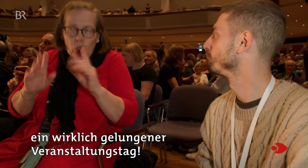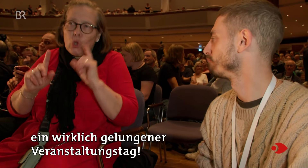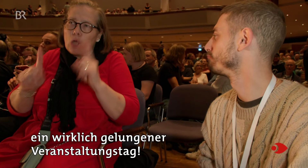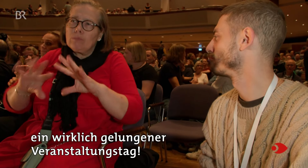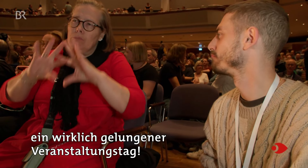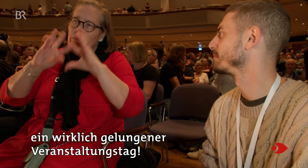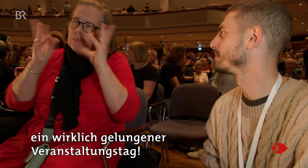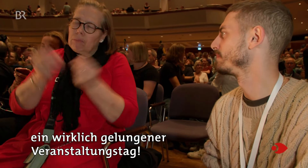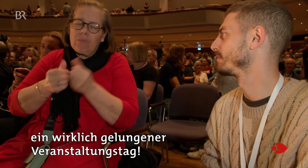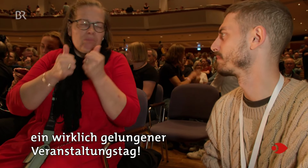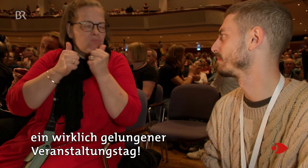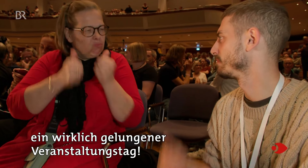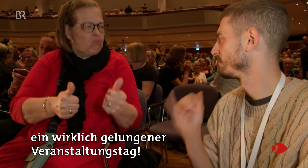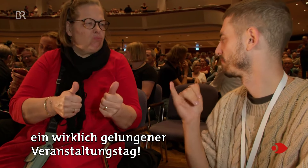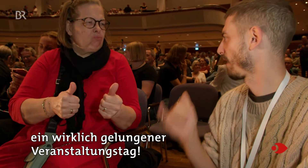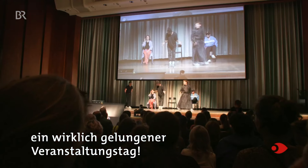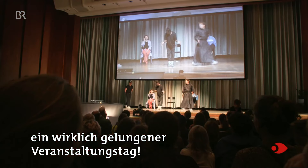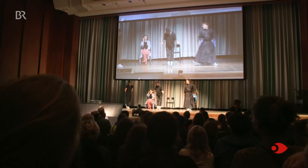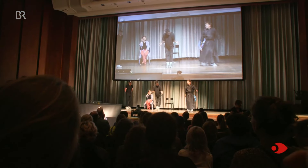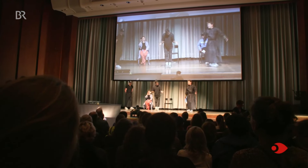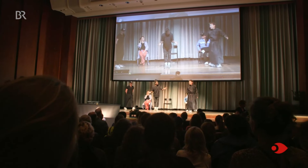wirklich gelungener Veranstaltungstag.